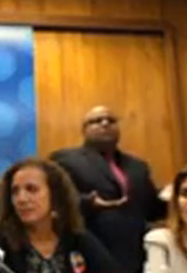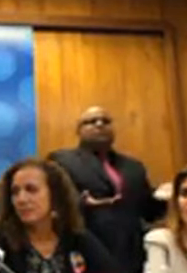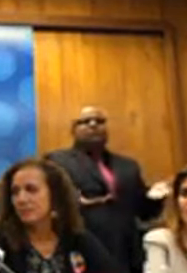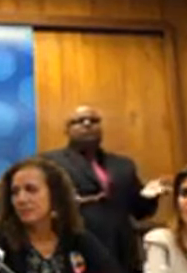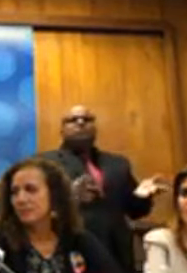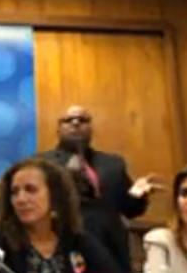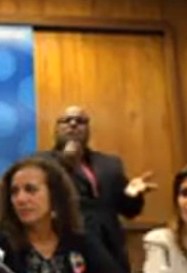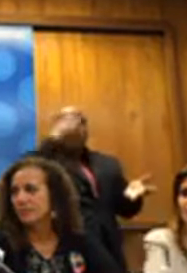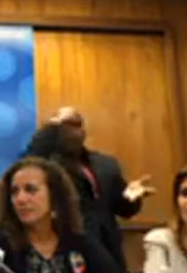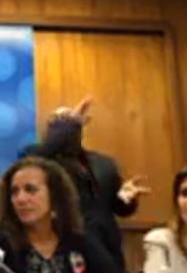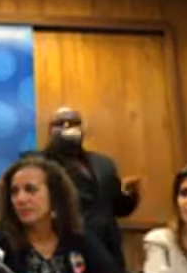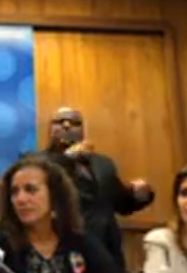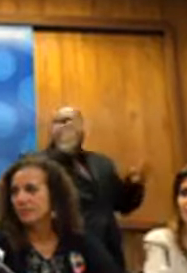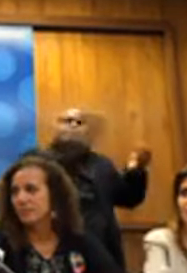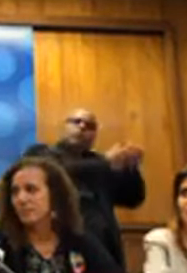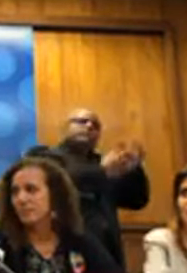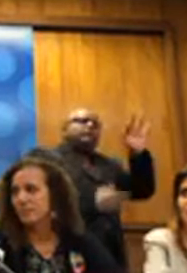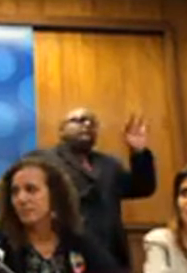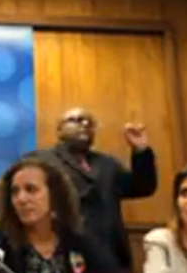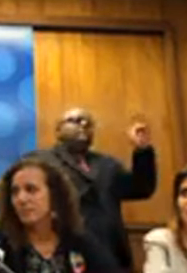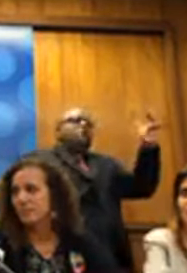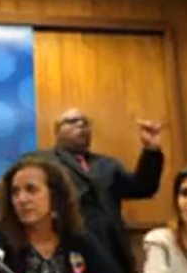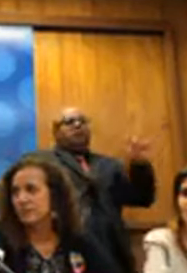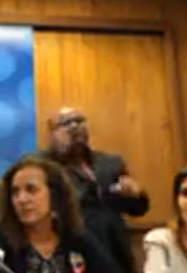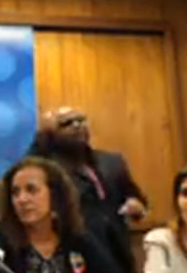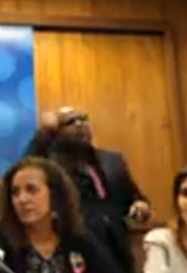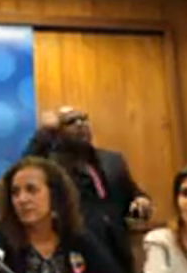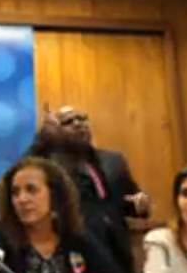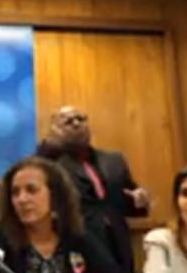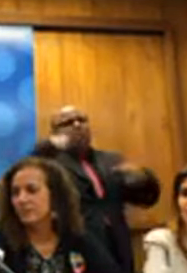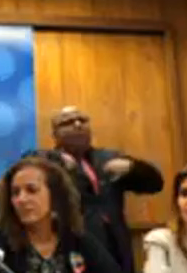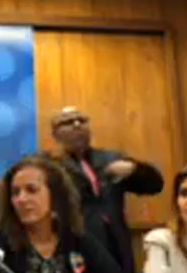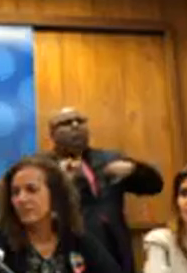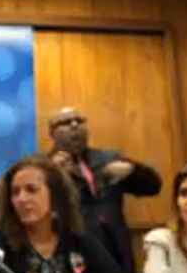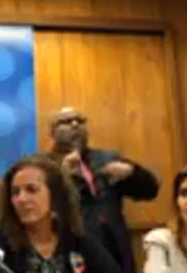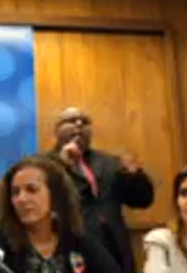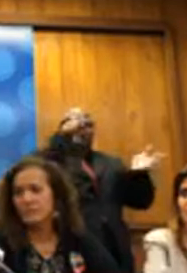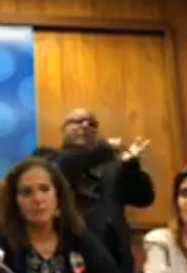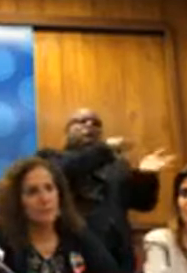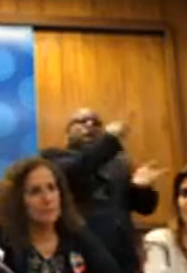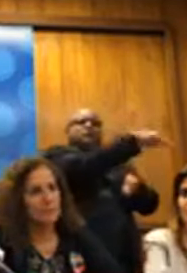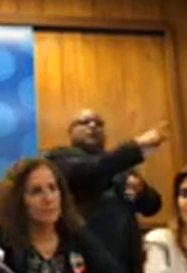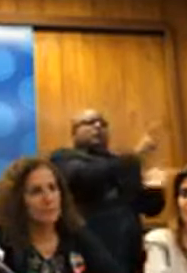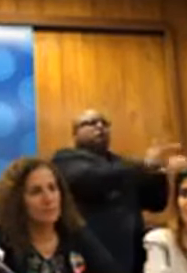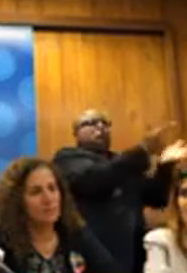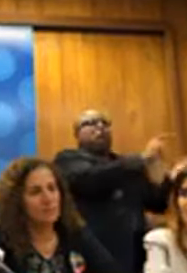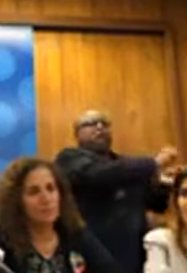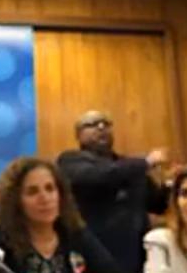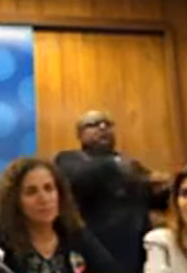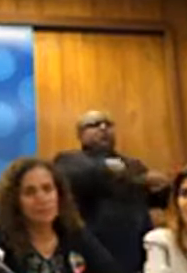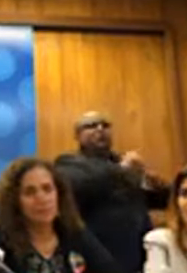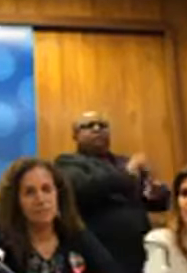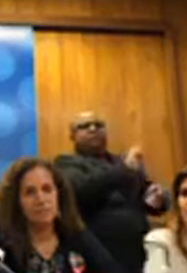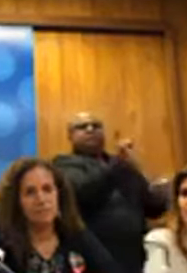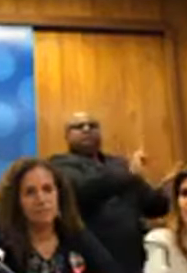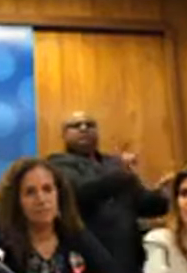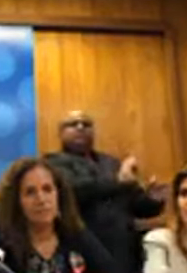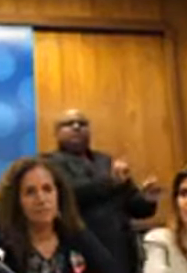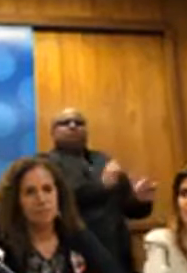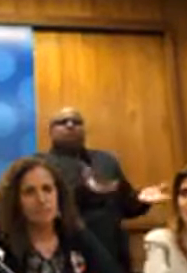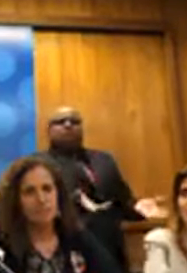Isso que ele deveria perguntar para ele. Processa a Folha, a Folha que fez traz a denúncia. E eu sei de outros órgãos de imprensa que